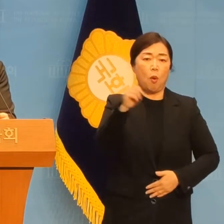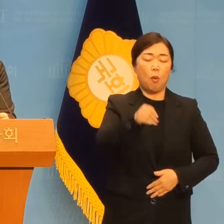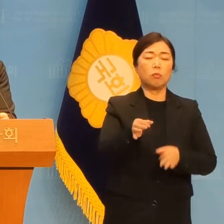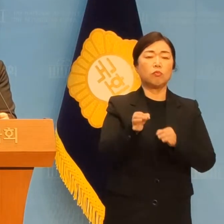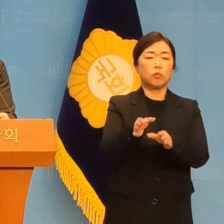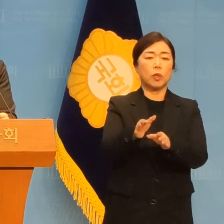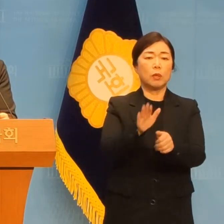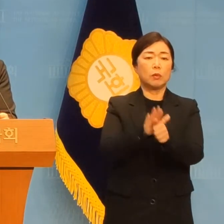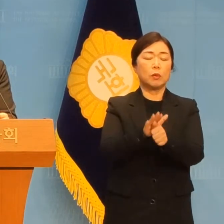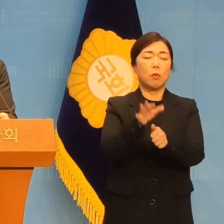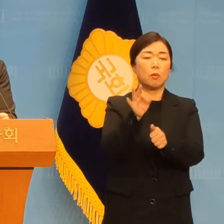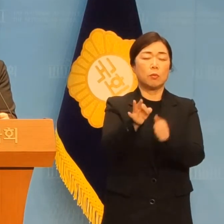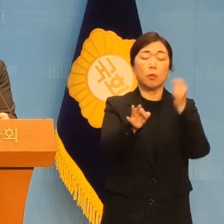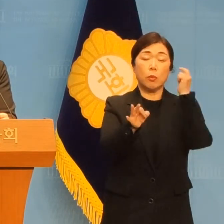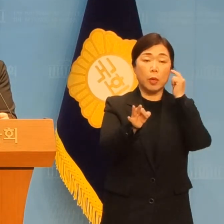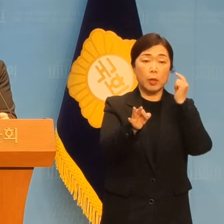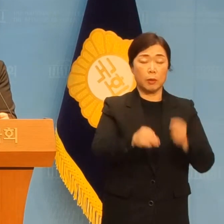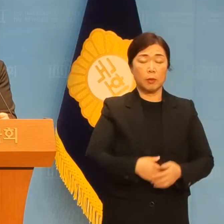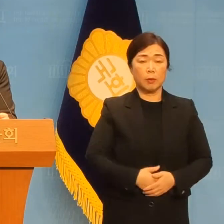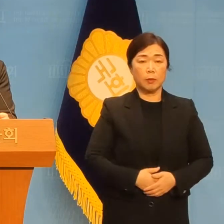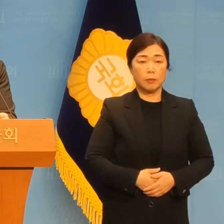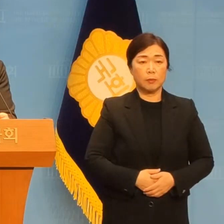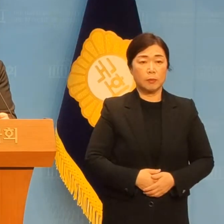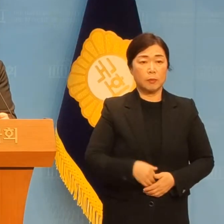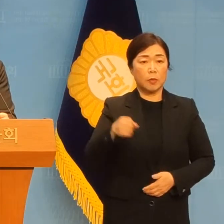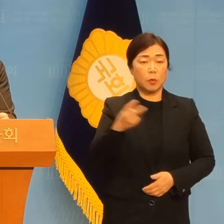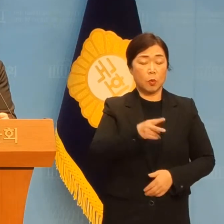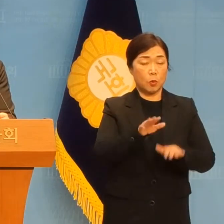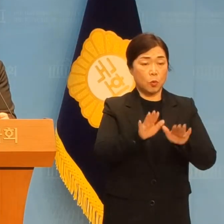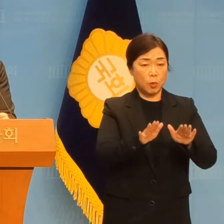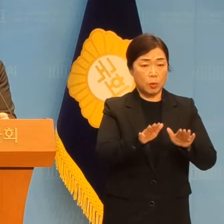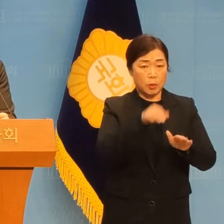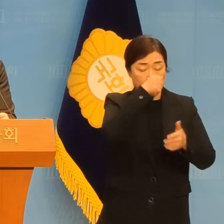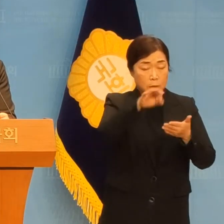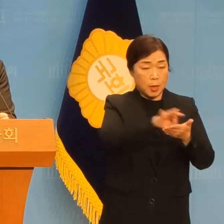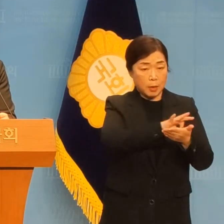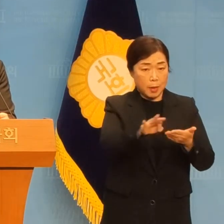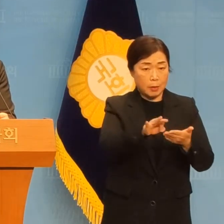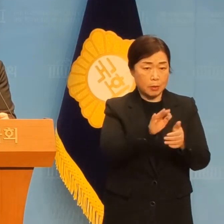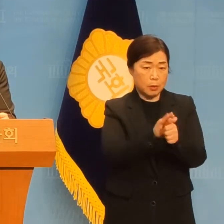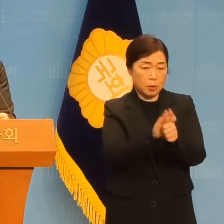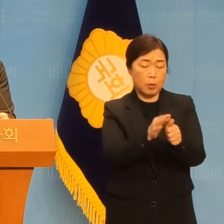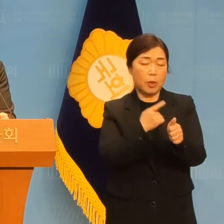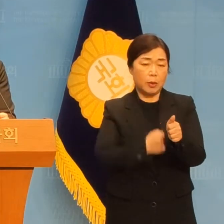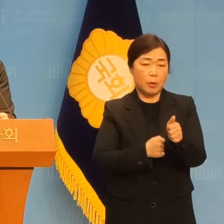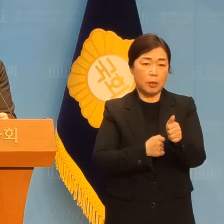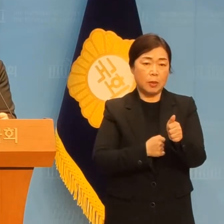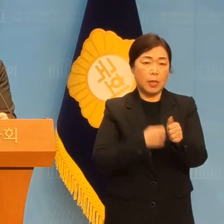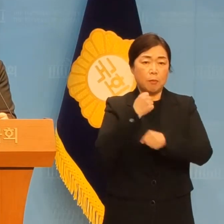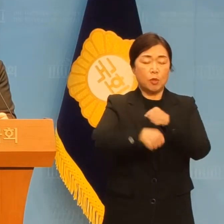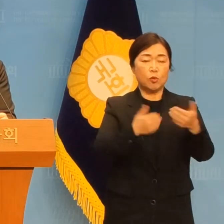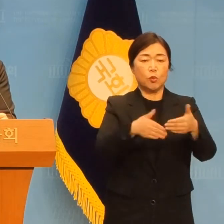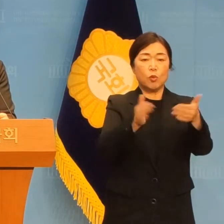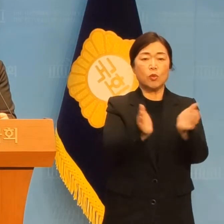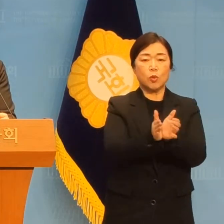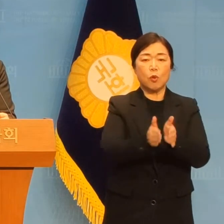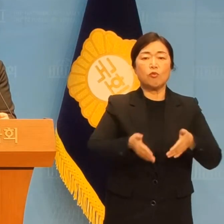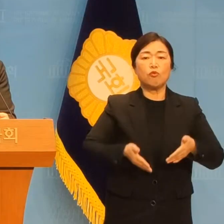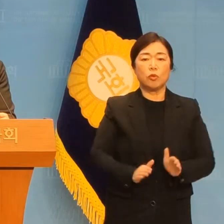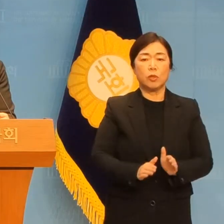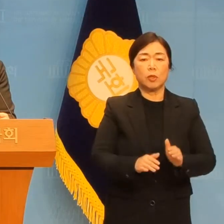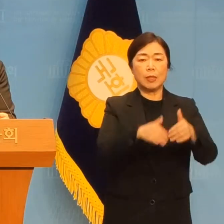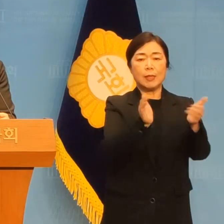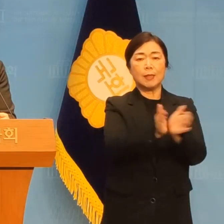정상입니까? 더 기가 막힌 건 이번 예산을 주도한 민노총 출신 장관입니다. 본인 출신의